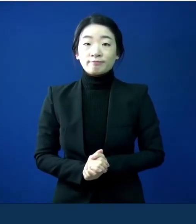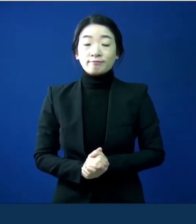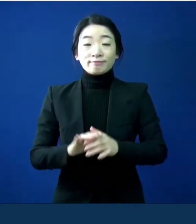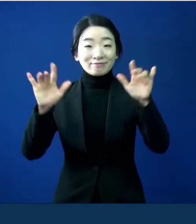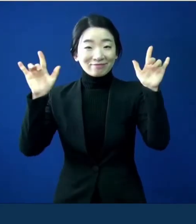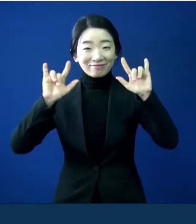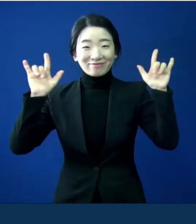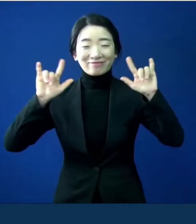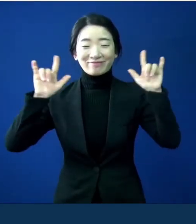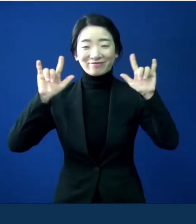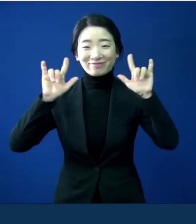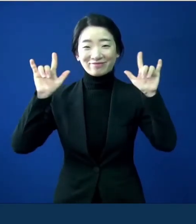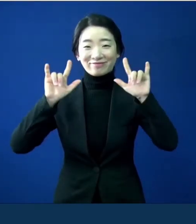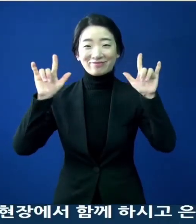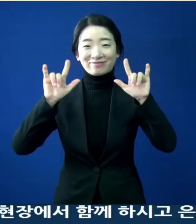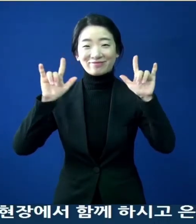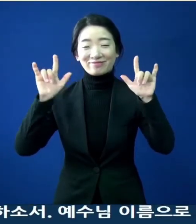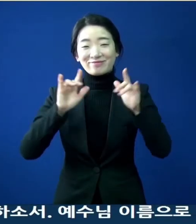사랑합니다.